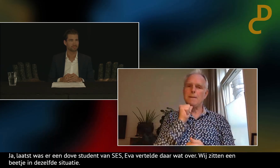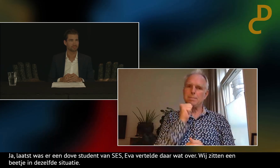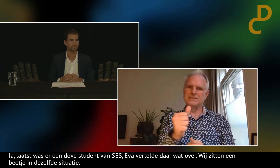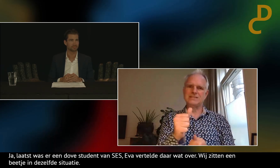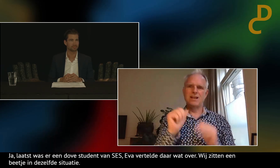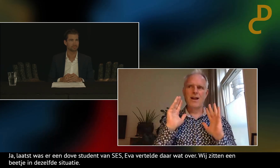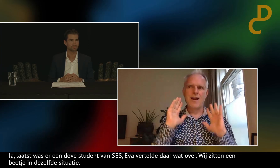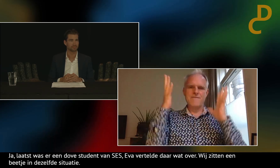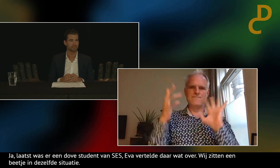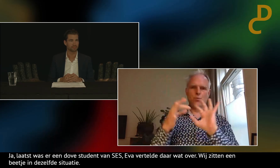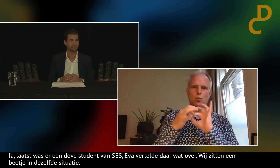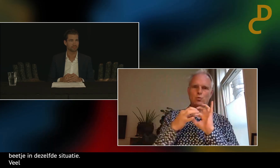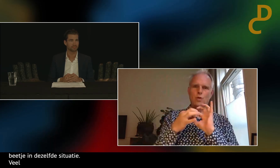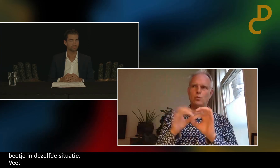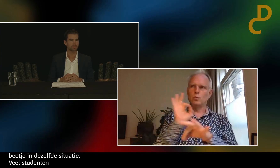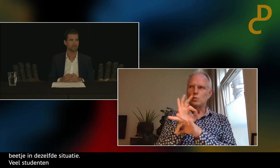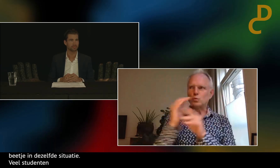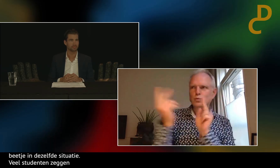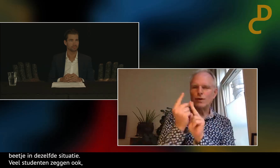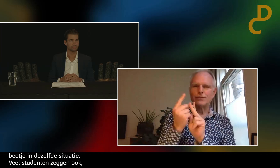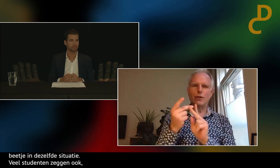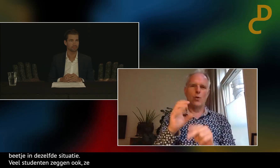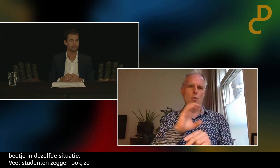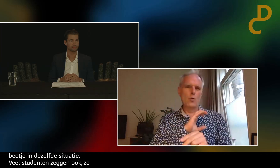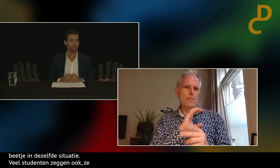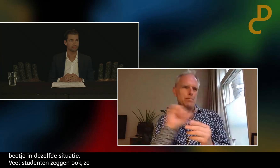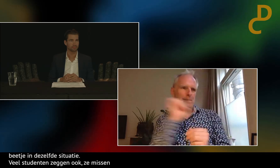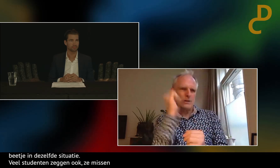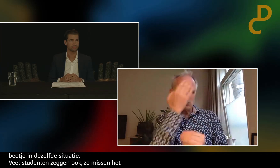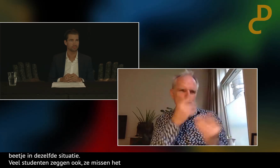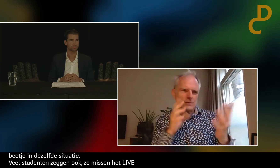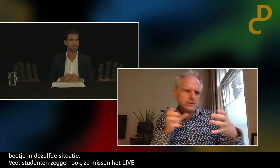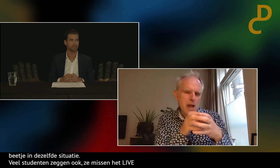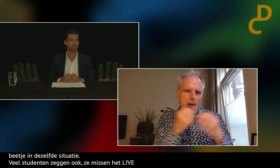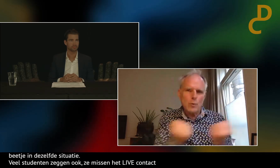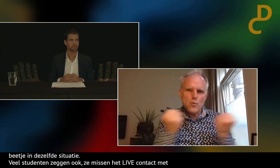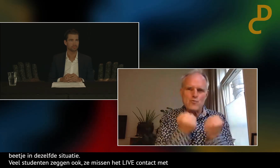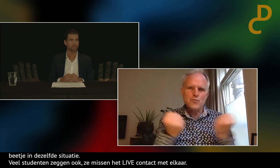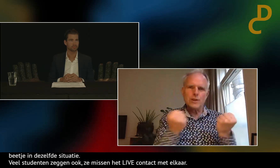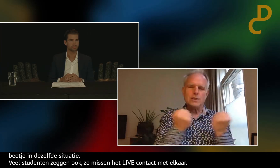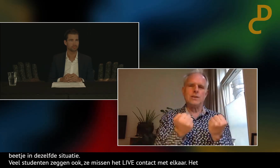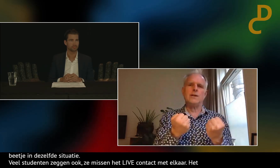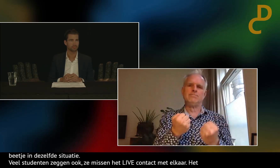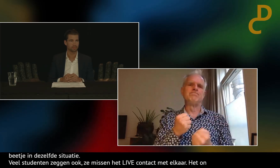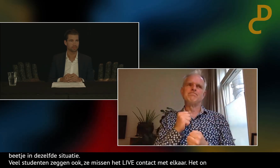Veel studenten die zeggen ook, ze missen gewoon het live contact met elkaar. Elkaar ontmoeten, met medestudenten